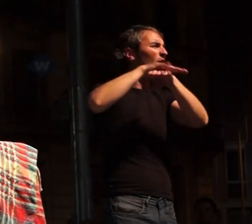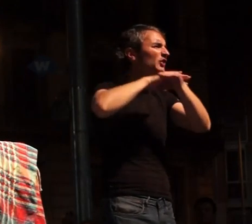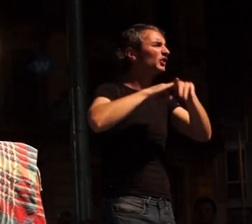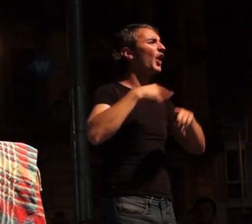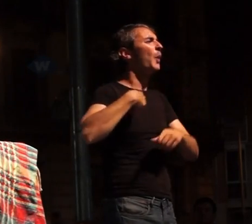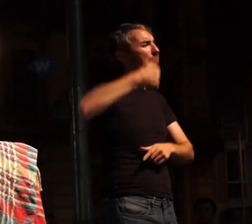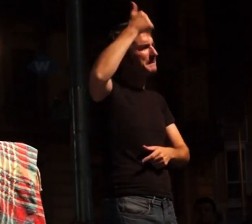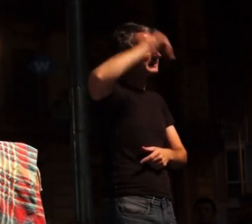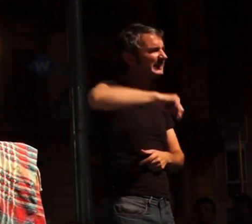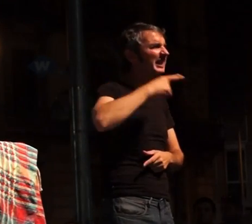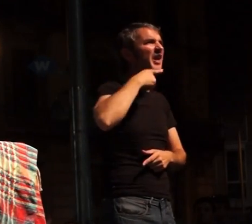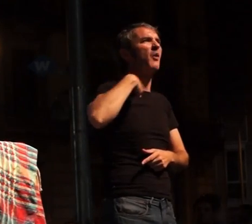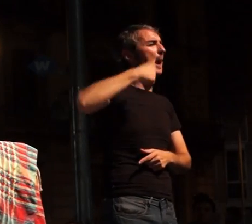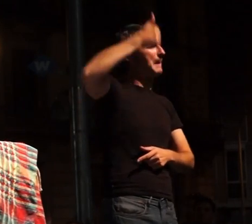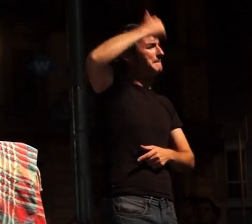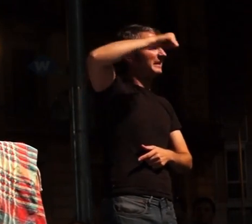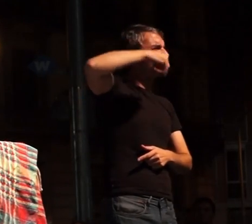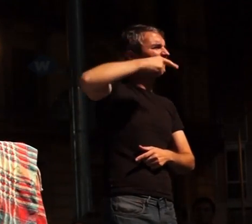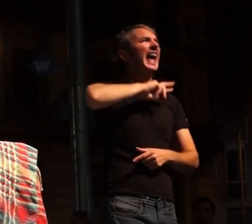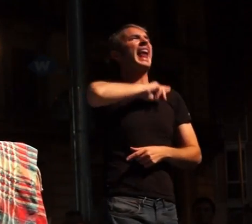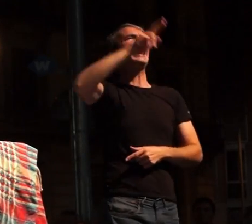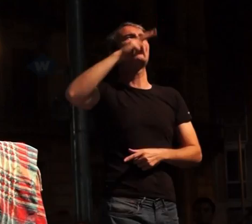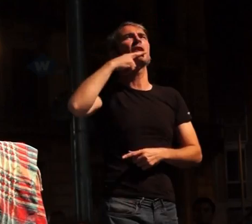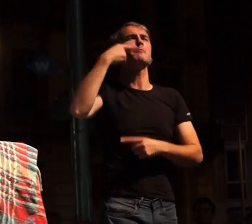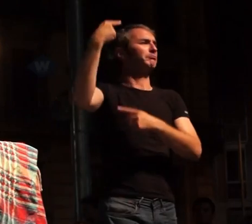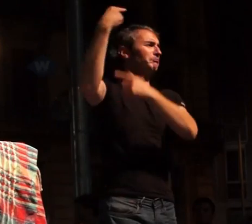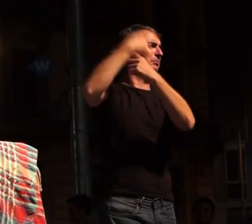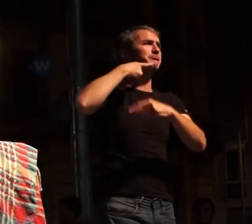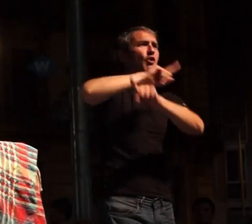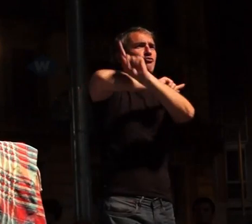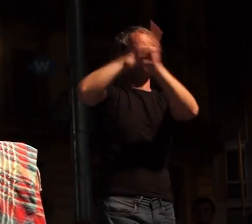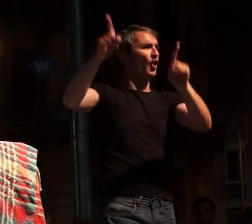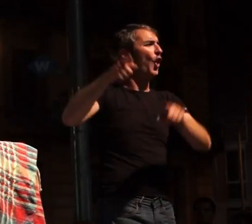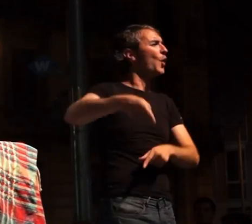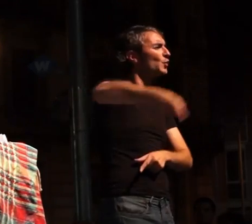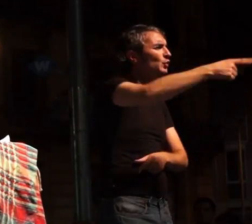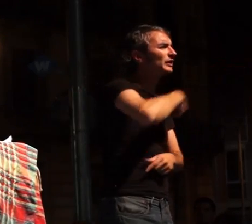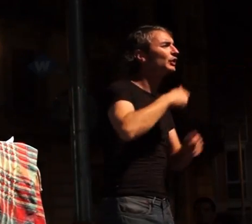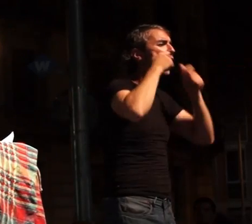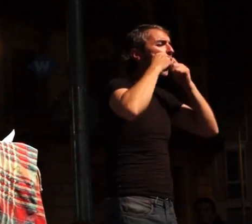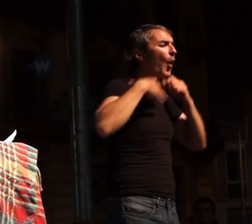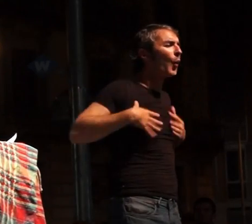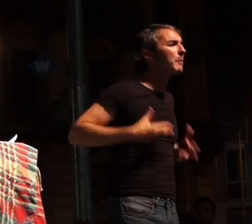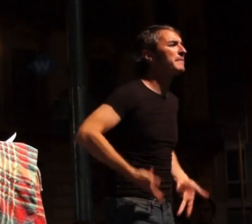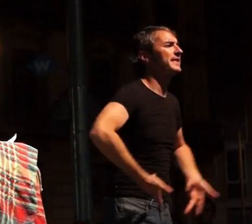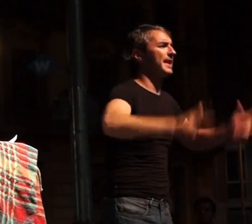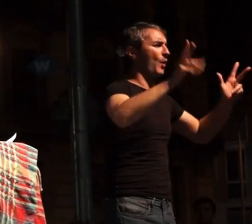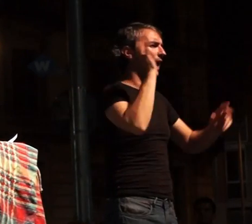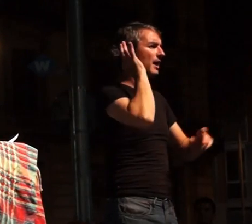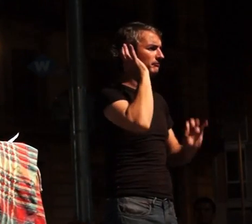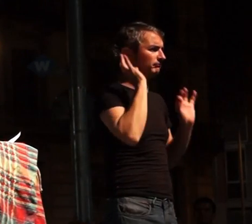ni patriarques de cap religió poden dictar el que fem als nostres cossos.